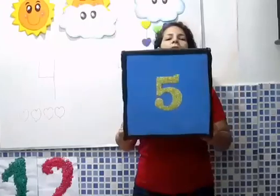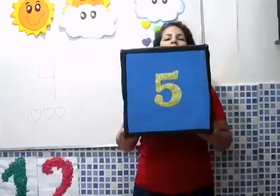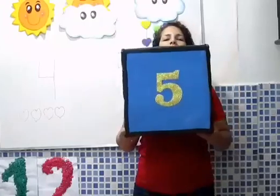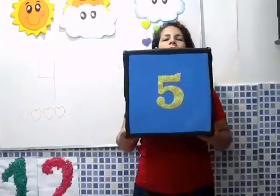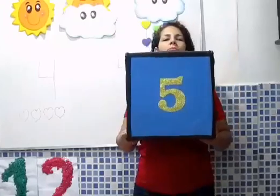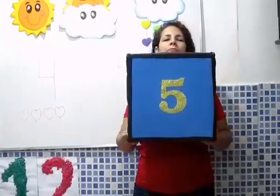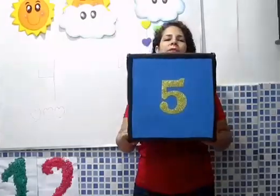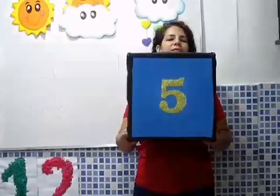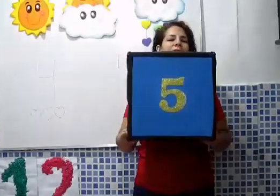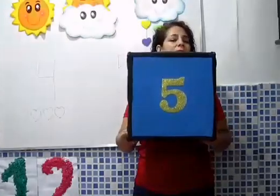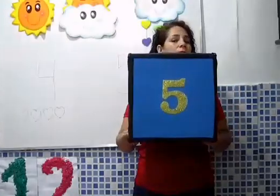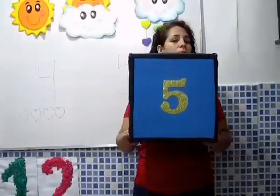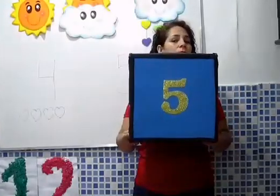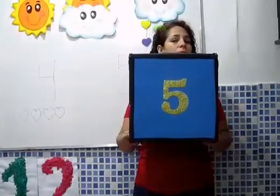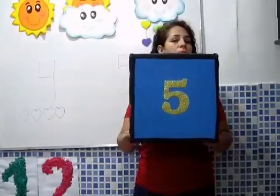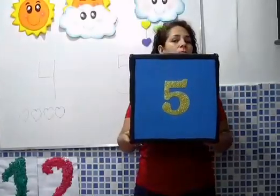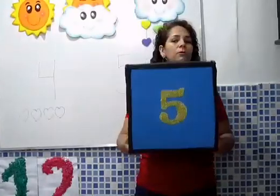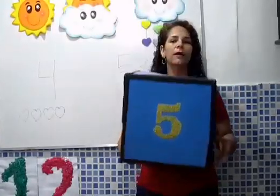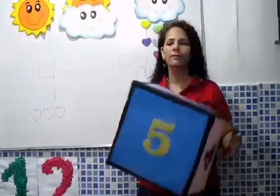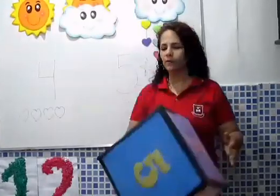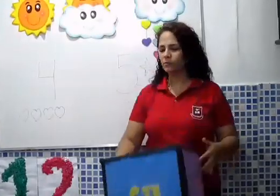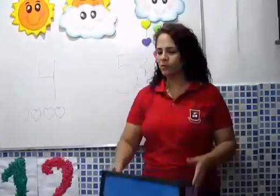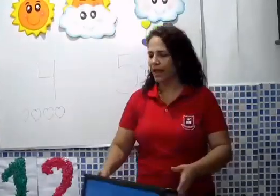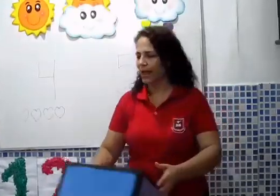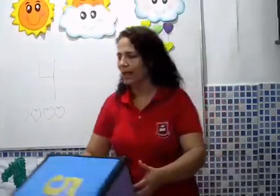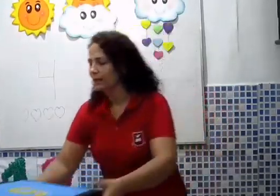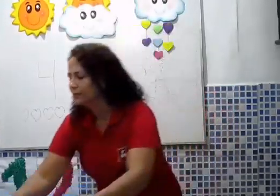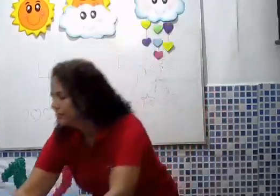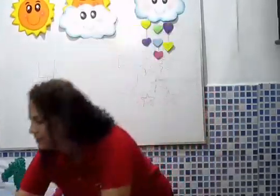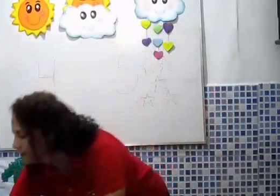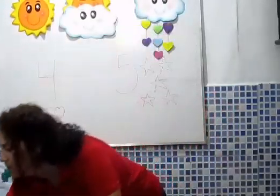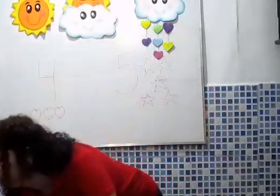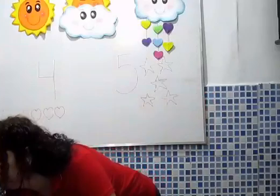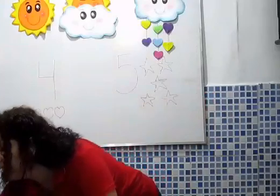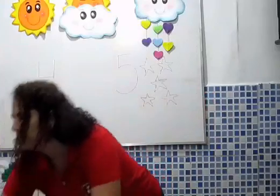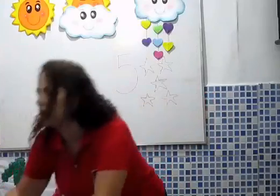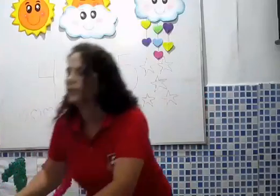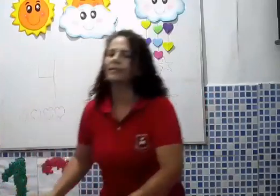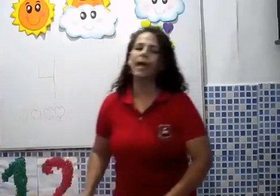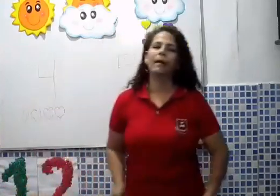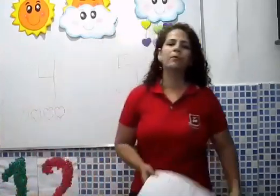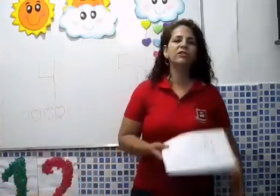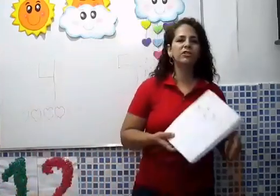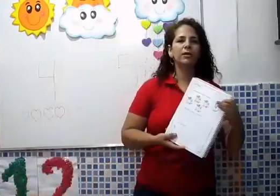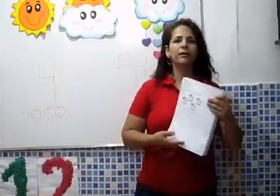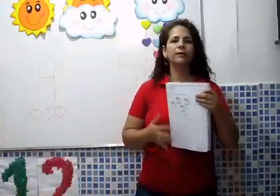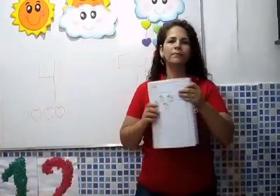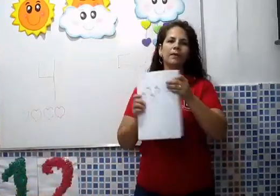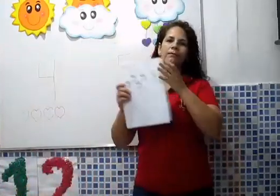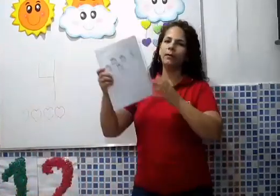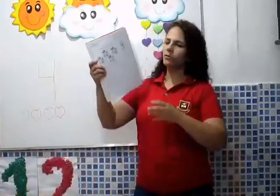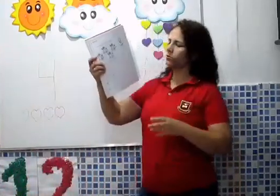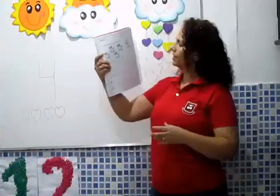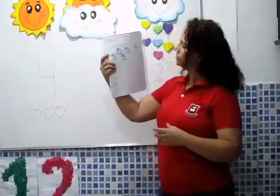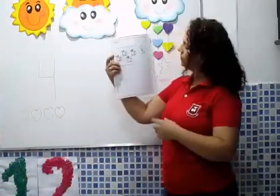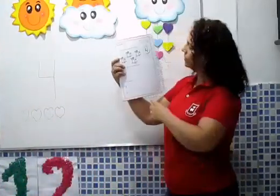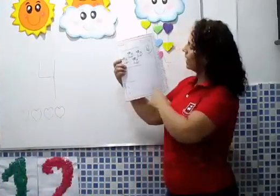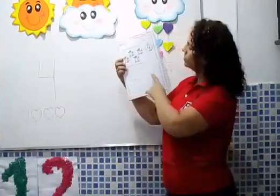e o número 5. Vamos lá. Na nossa apostila temos uma atividade,